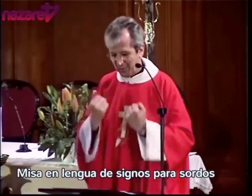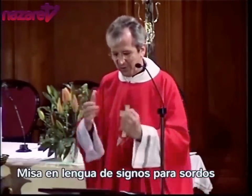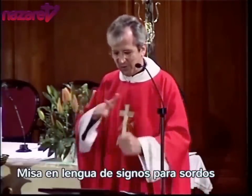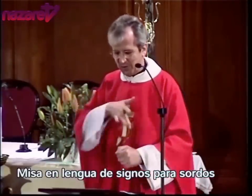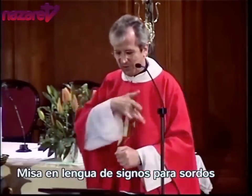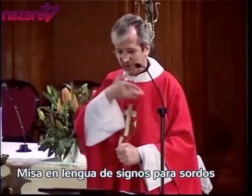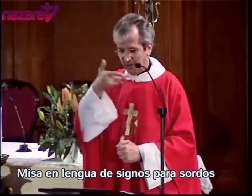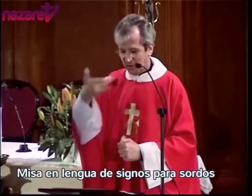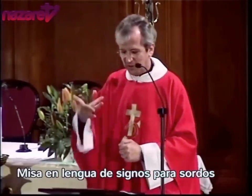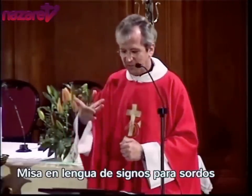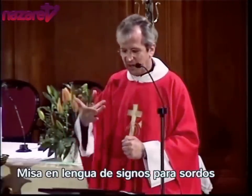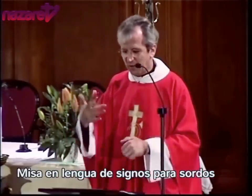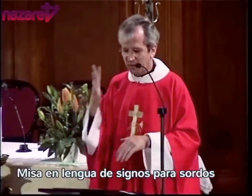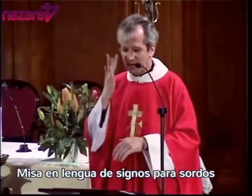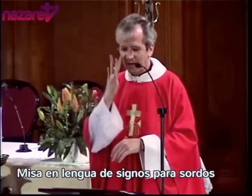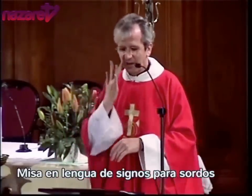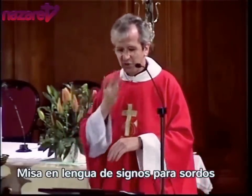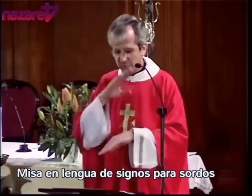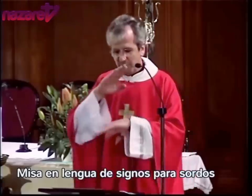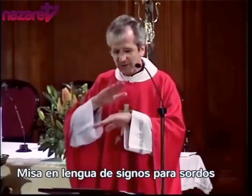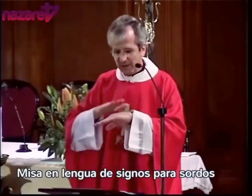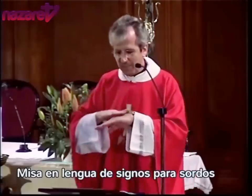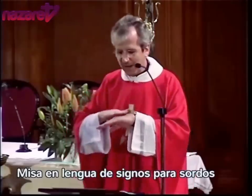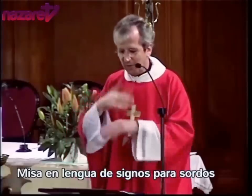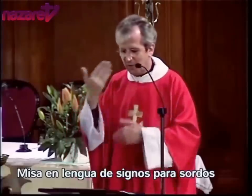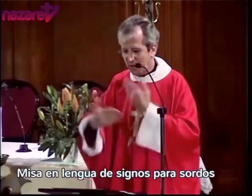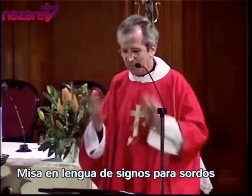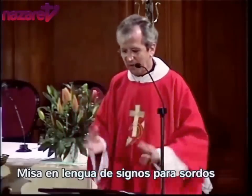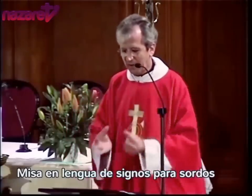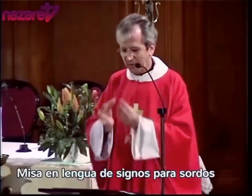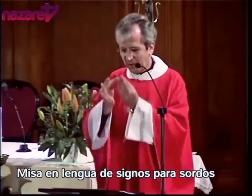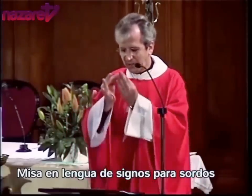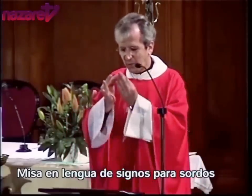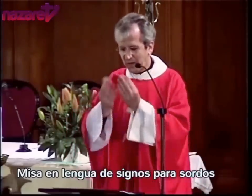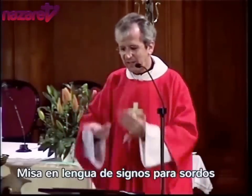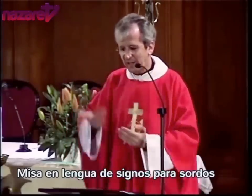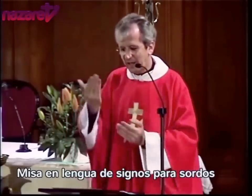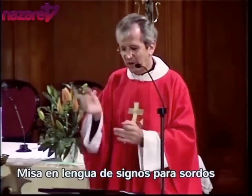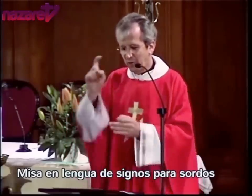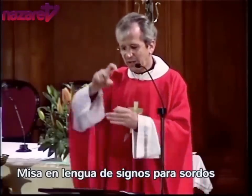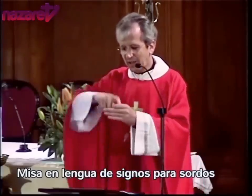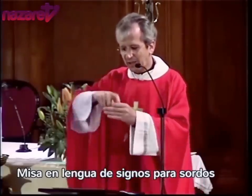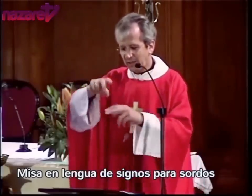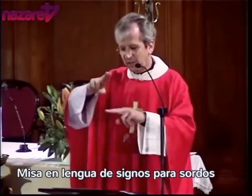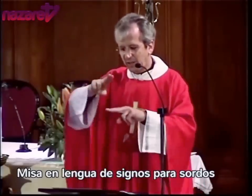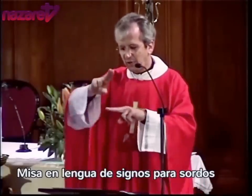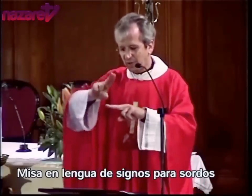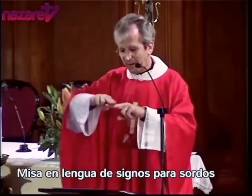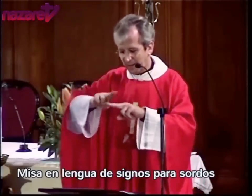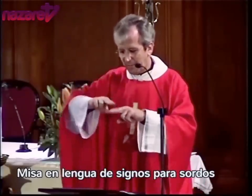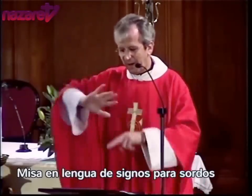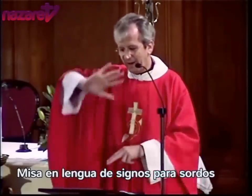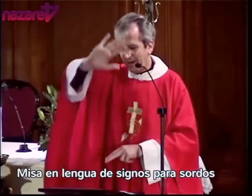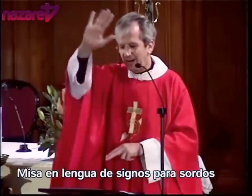Dios Todopoderoso, Dios de misericordia, nos purifique del pecado y por la celebración de esta Eucaristía nos haga dignos